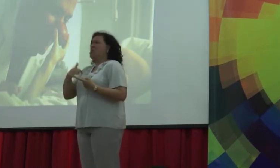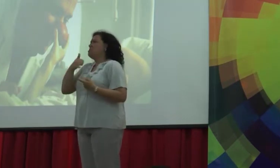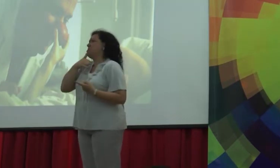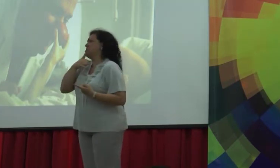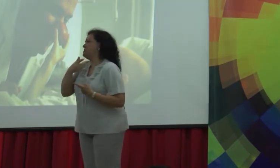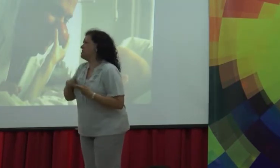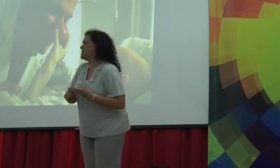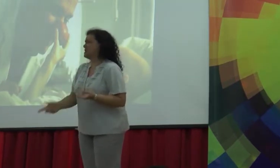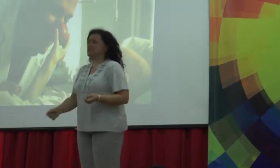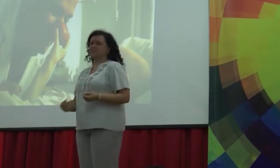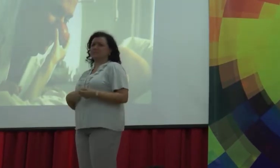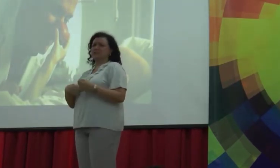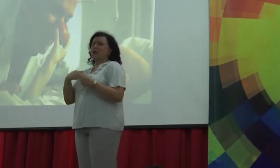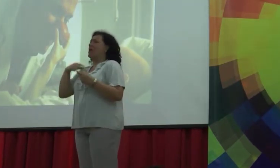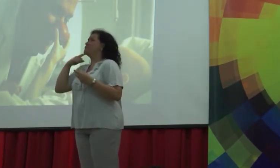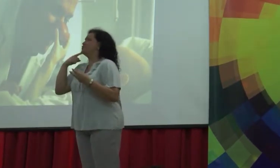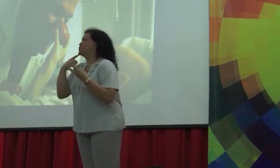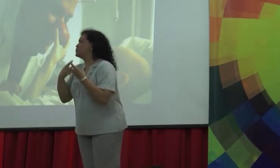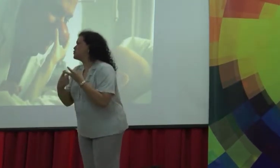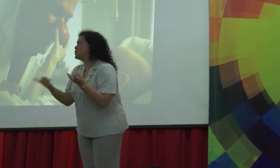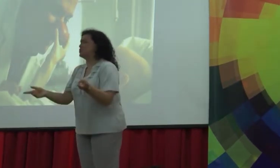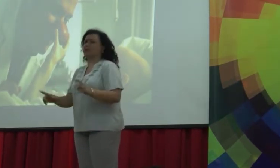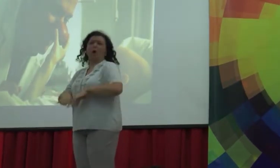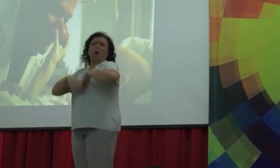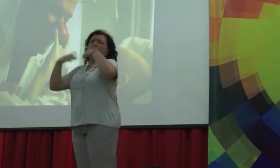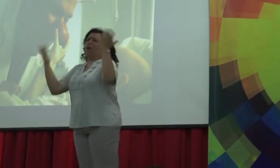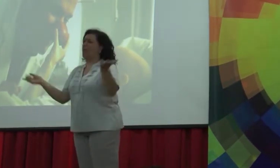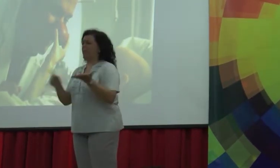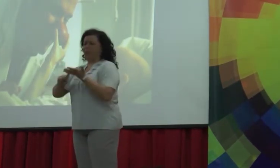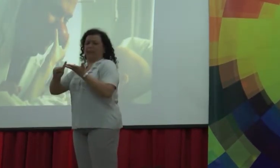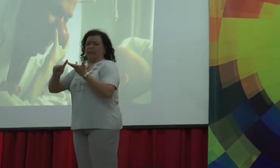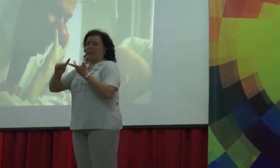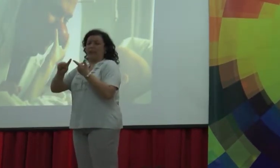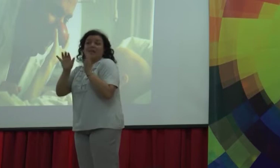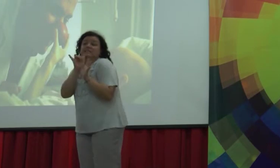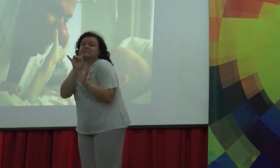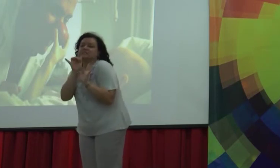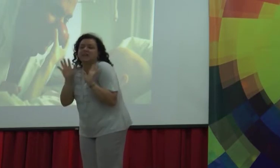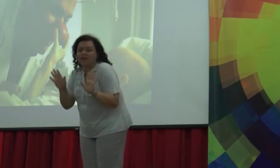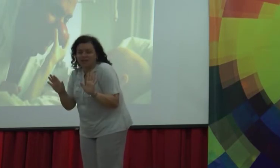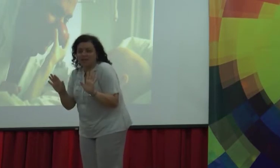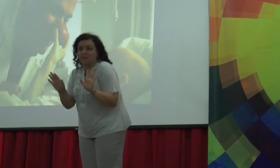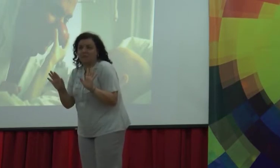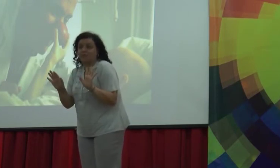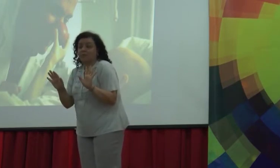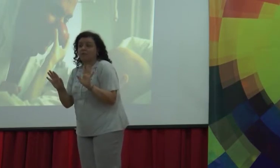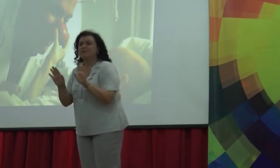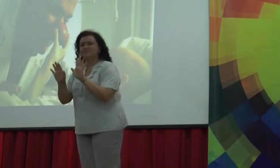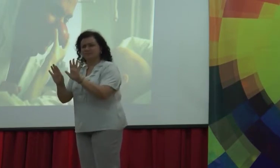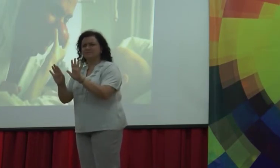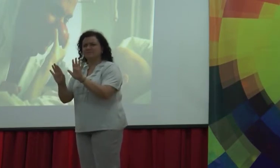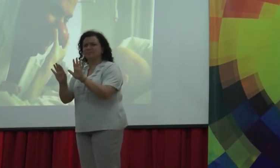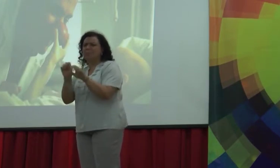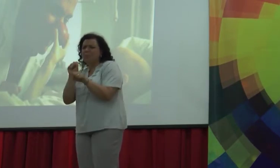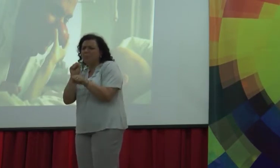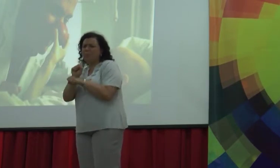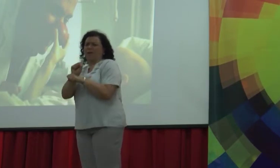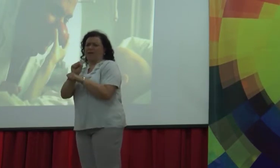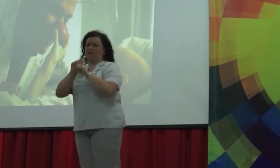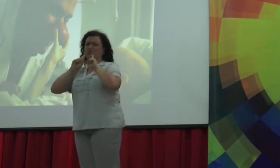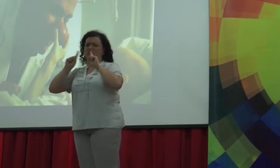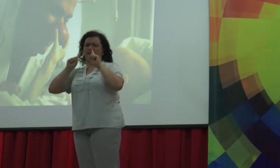recebe pessoas que estão reclamando, que estão tristes, sofrendo, uma série de coisas, enumera uma série de